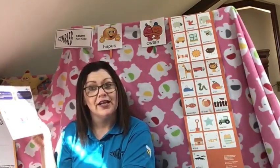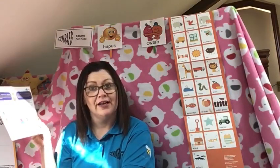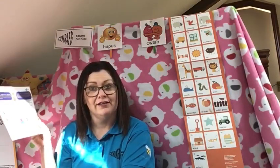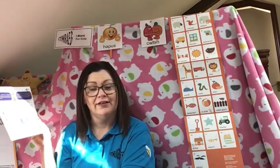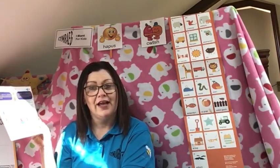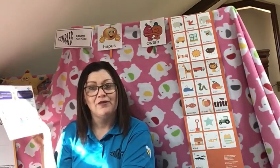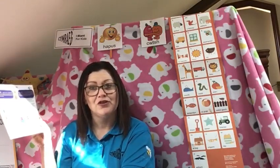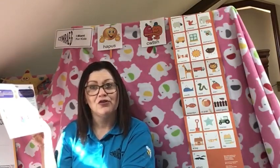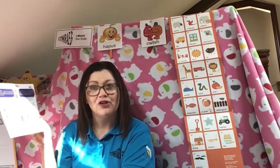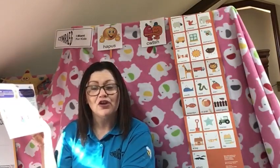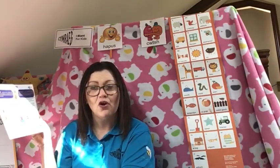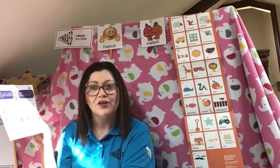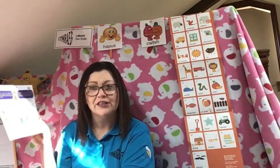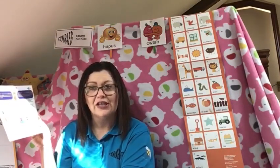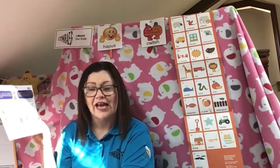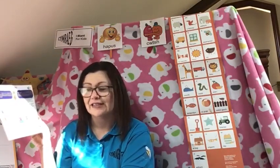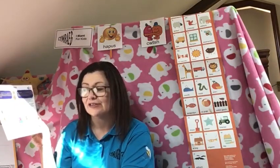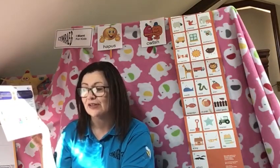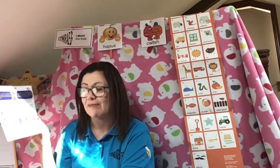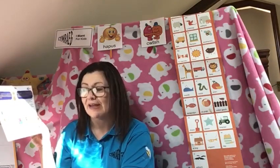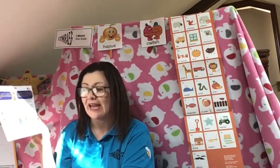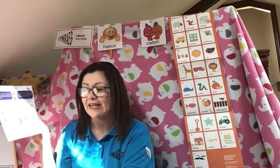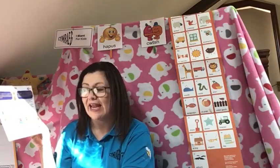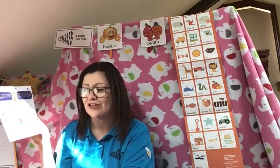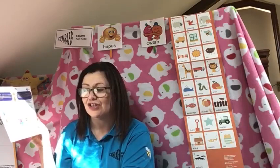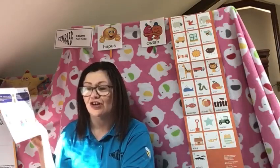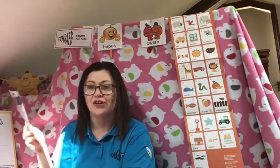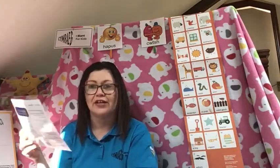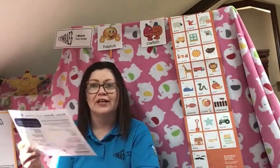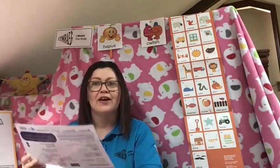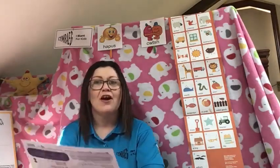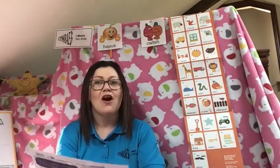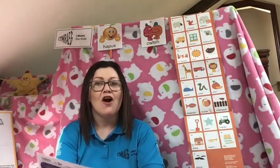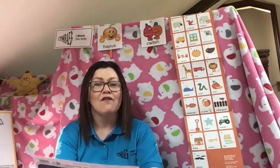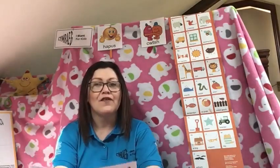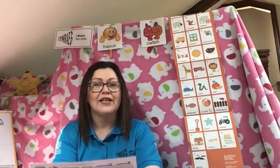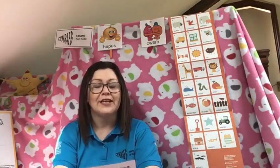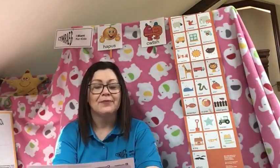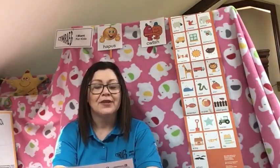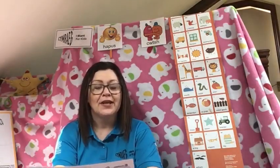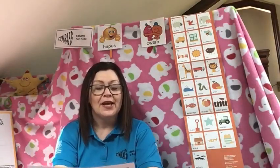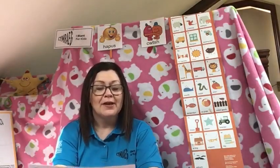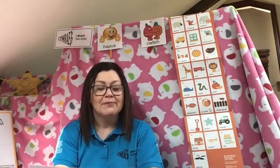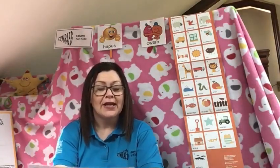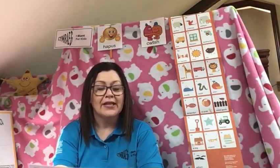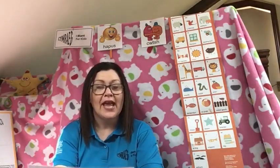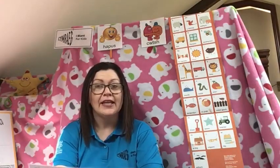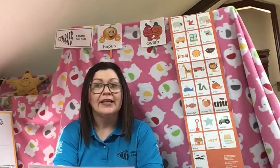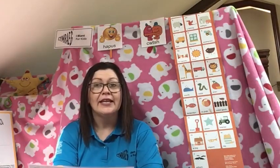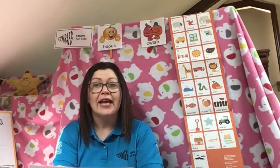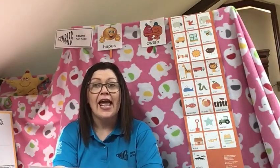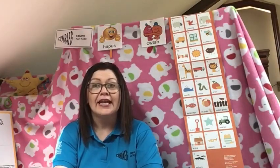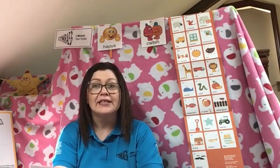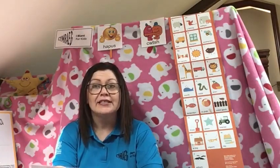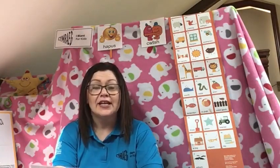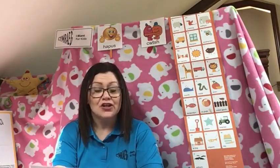chornel. I've got a 3-cornered hat. Okay, mae gen i het 3 chornel. Off a ni. Mae gen i het